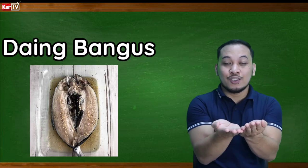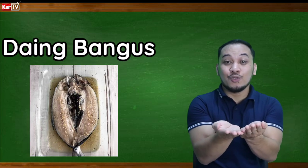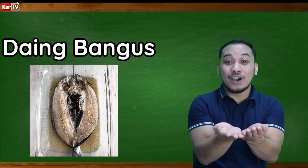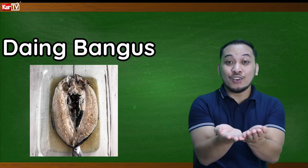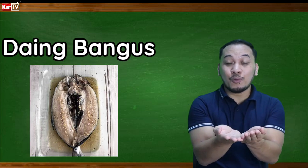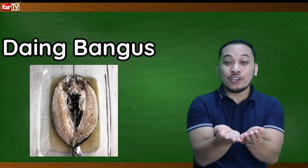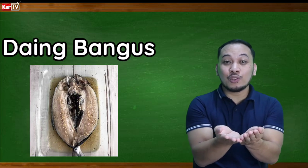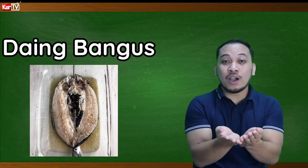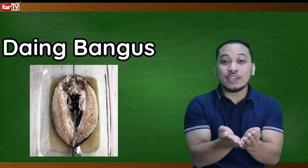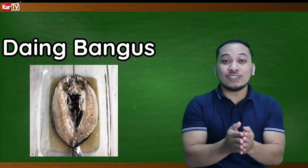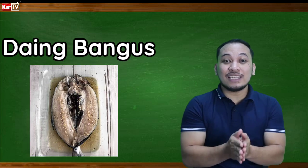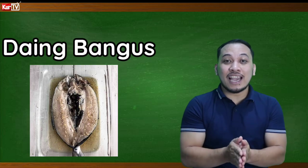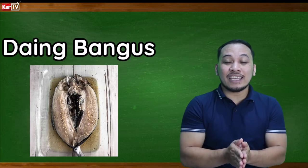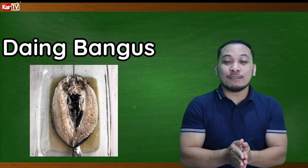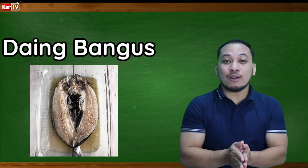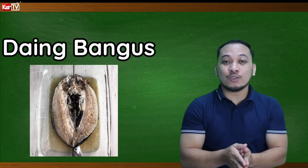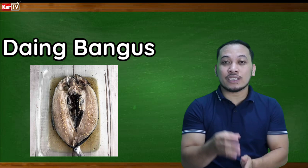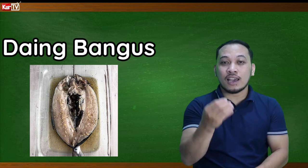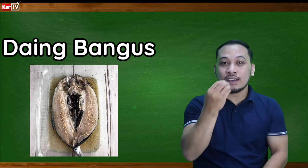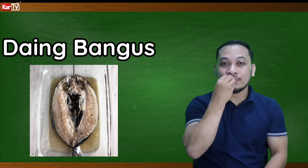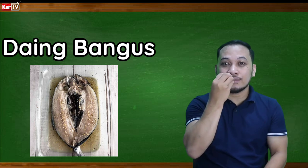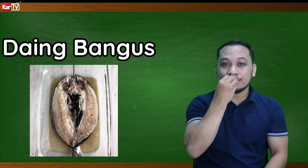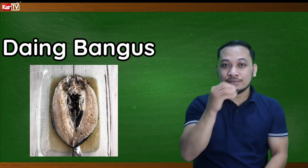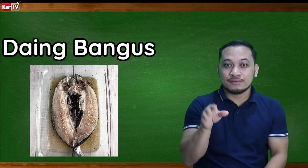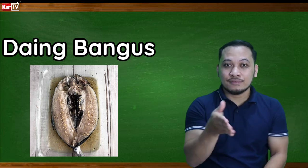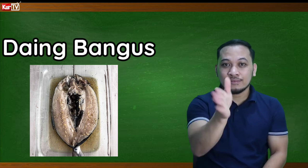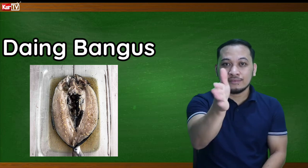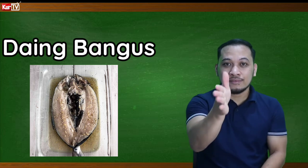Yung ano po ito ha, yung dinaing na bangus ha.